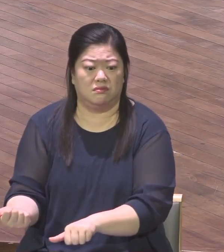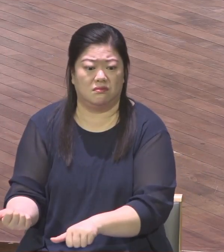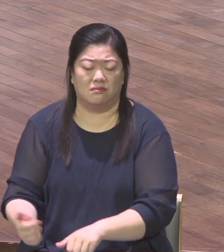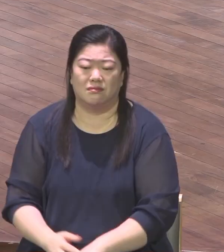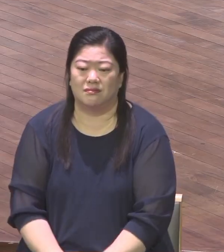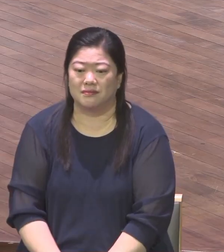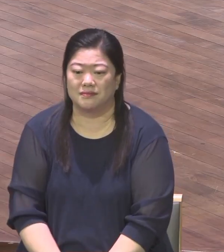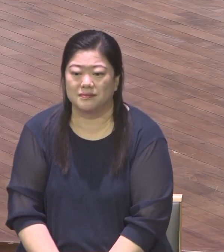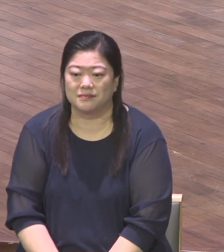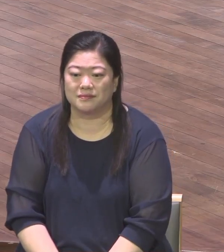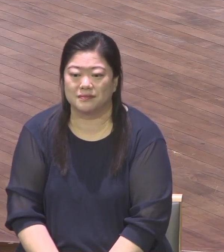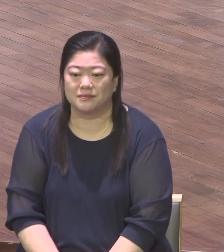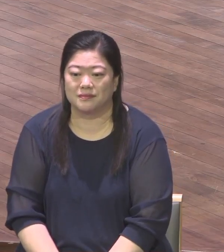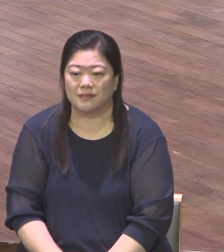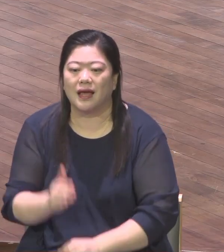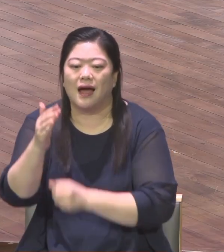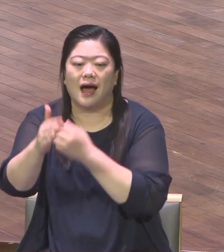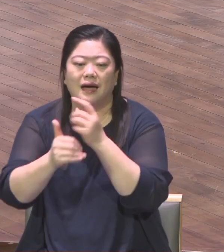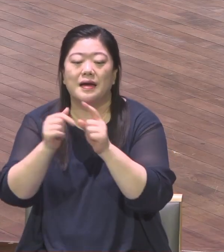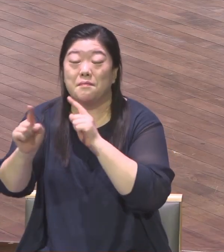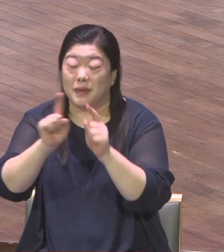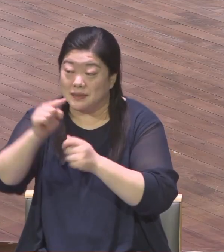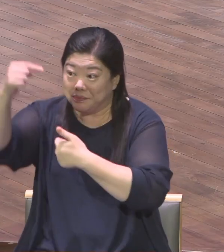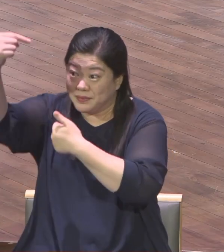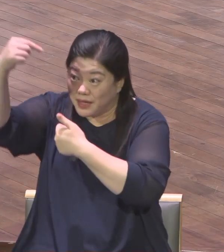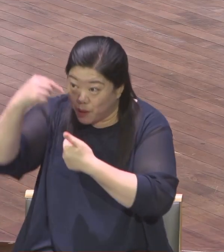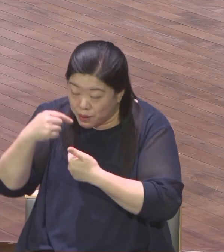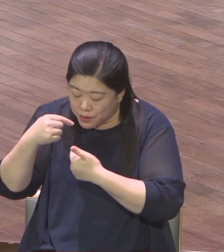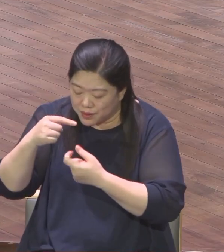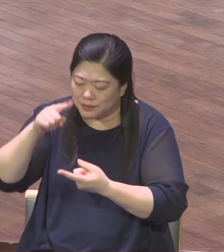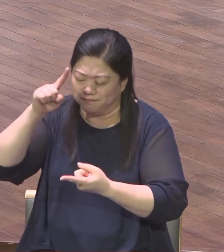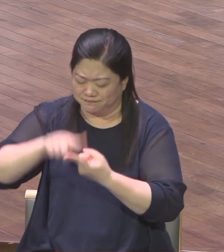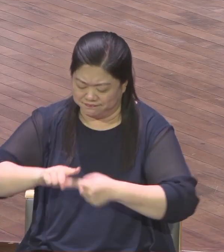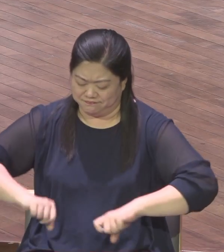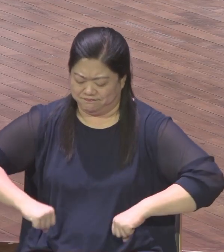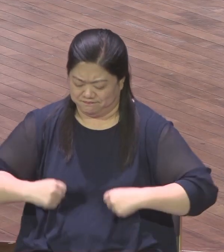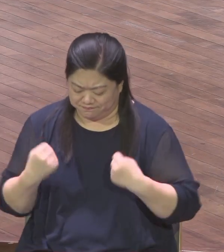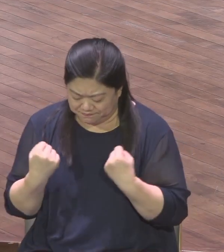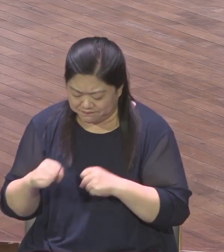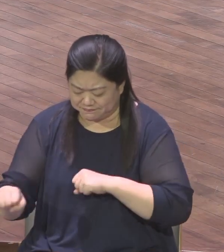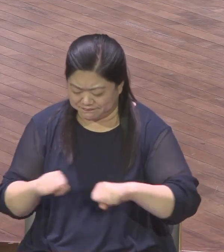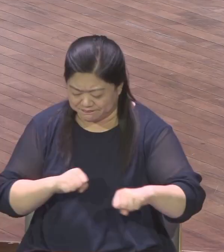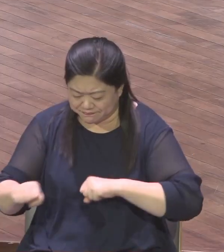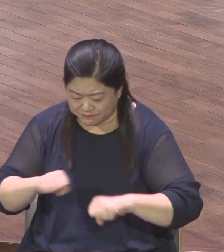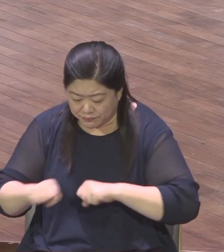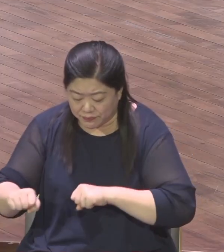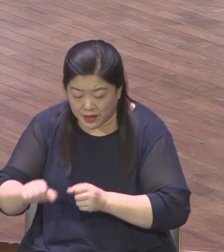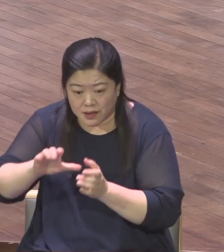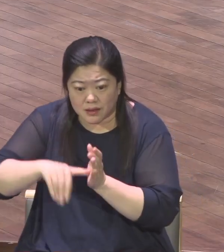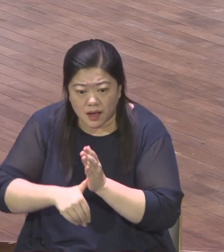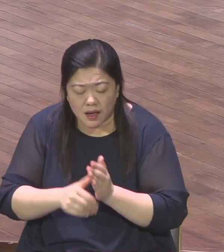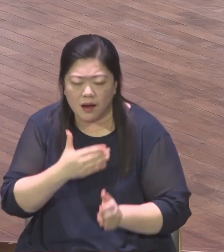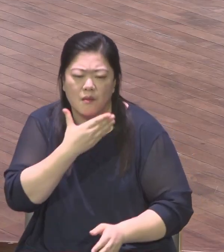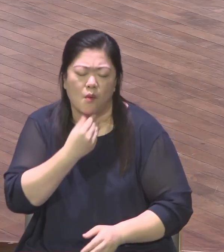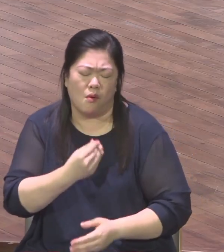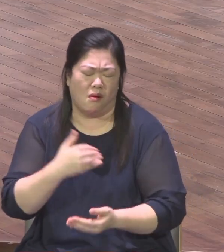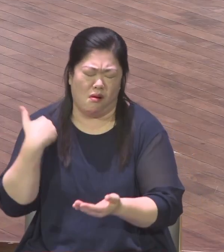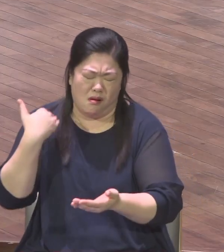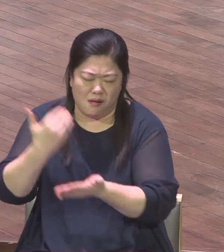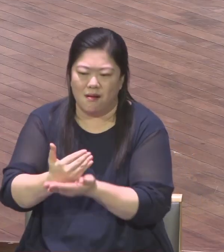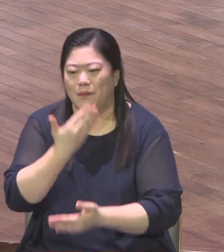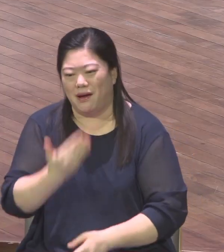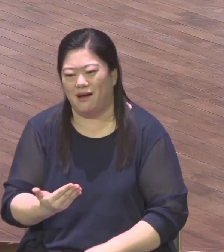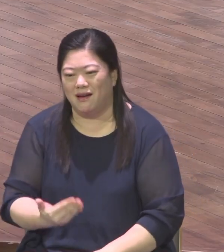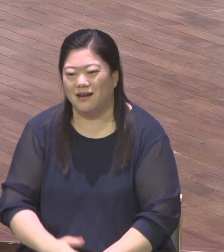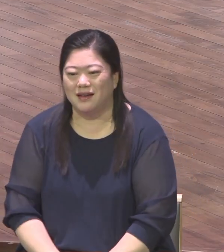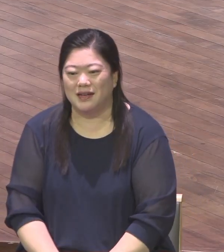이 말씀을 올바로 붙잡고 순종하느냐 안 하느냐 따라서 그 삶의 질이 다 달라지죠. 삶의 질이